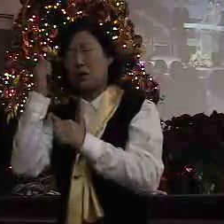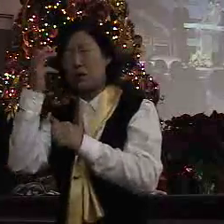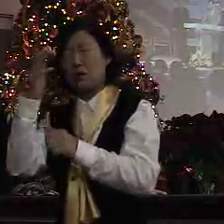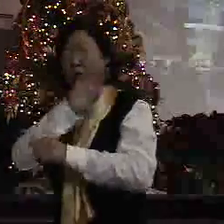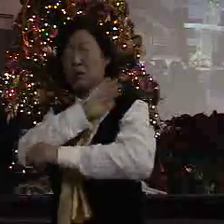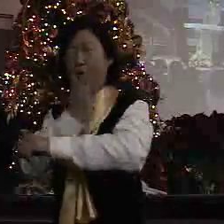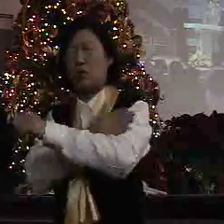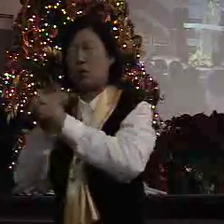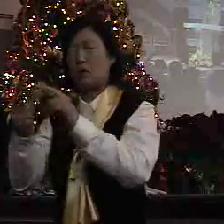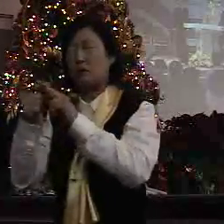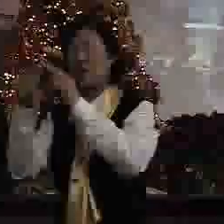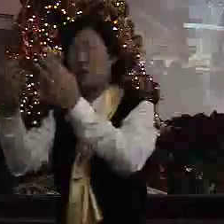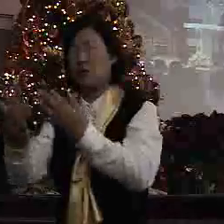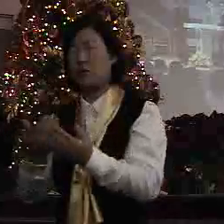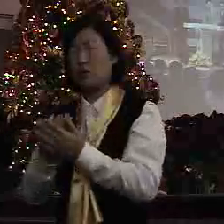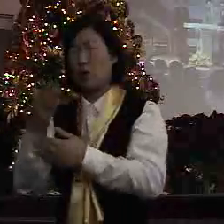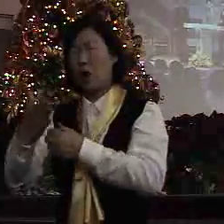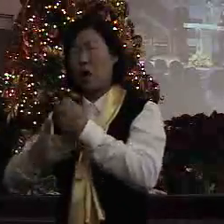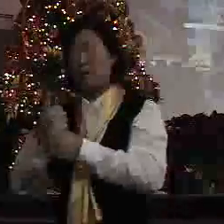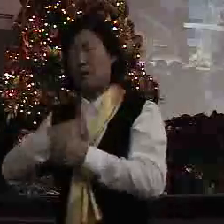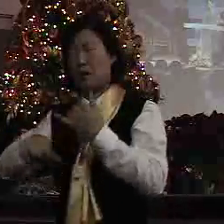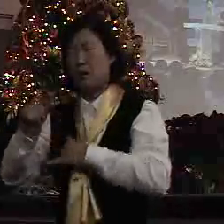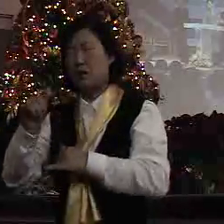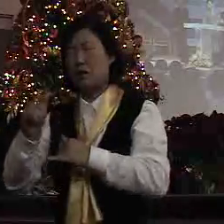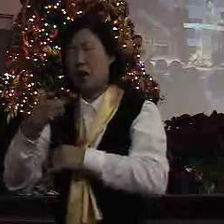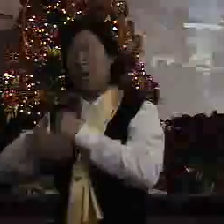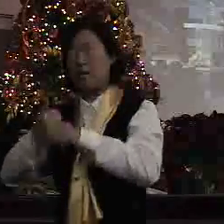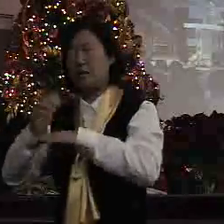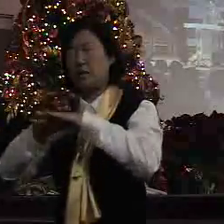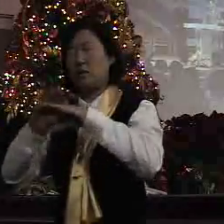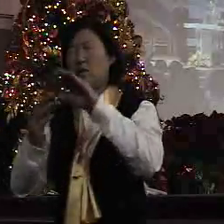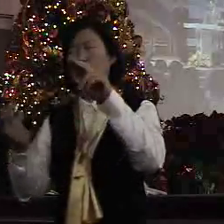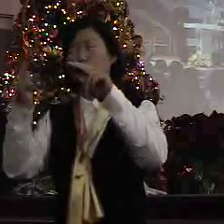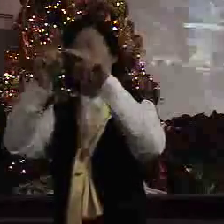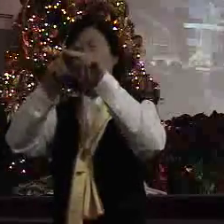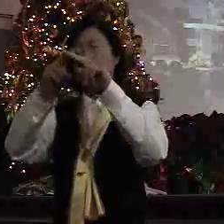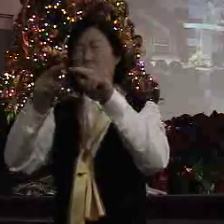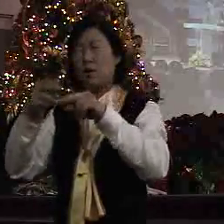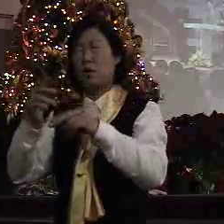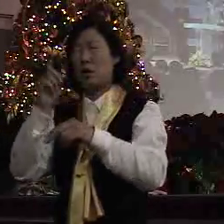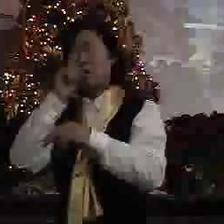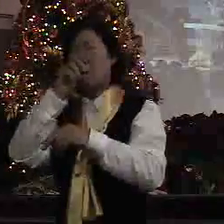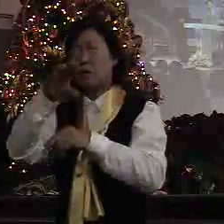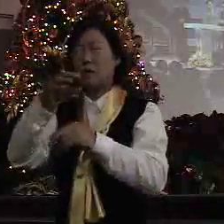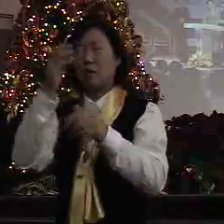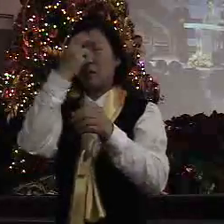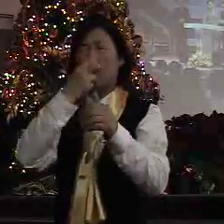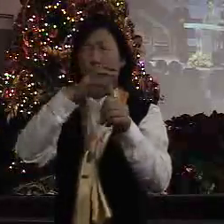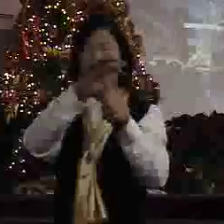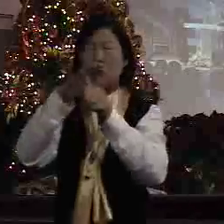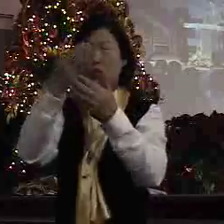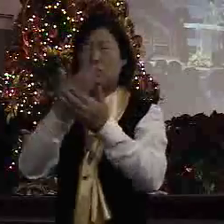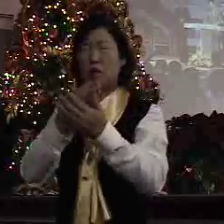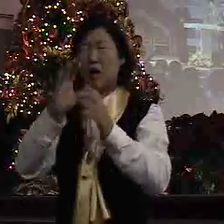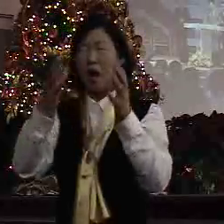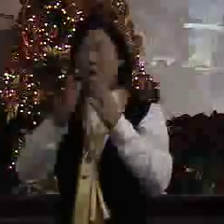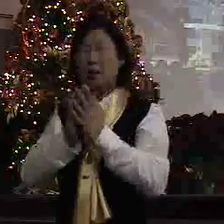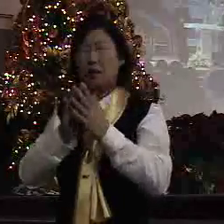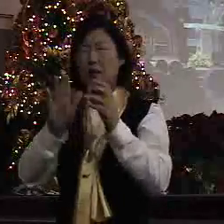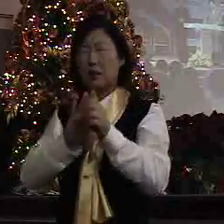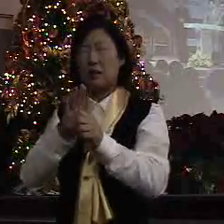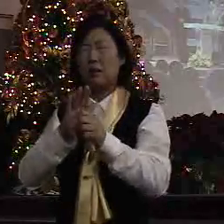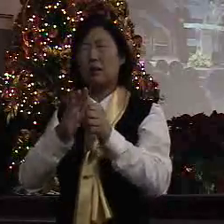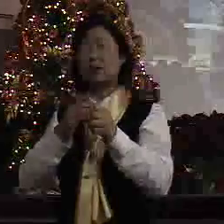주옵소서. 하나님, 우리 자녀들을 하나님 손에 올려놓습니다. 이 아이들을 악에서 보호하여 주옵소서. 이 아이들이 하나님의 사랑을